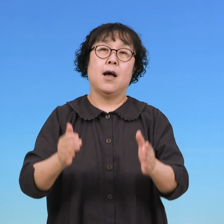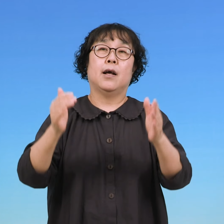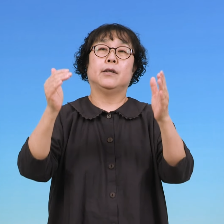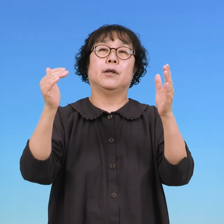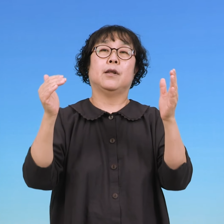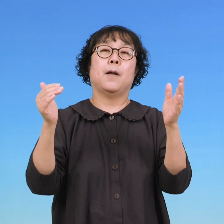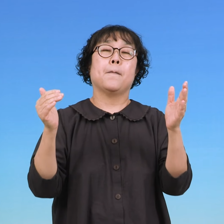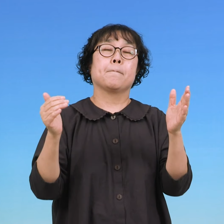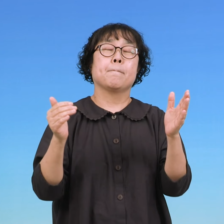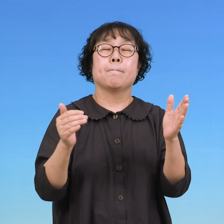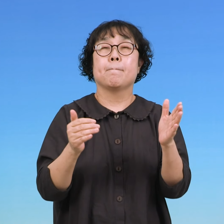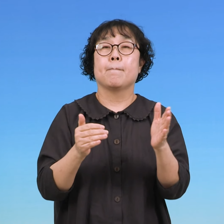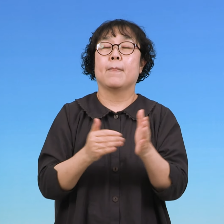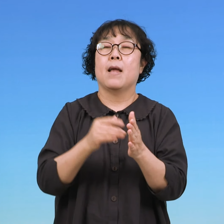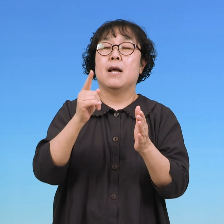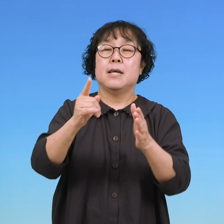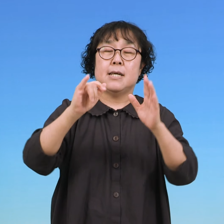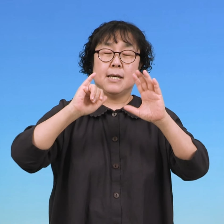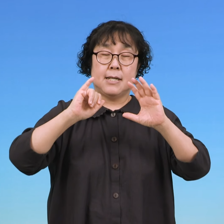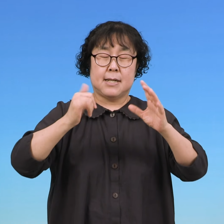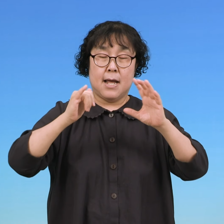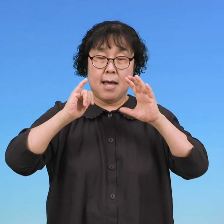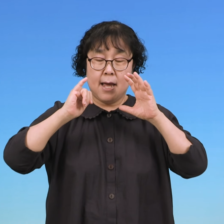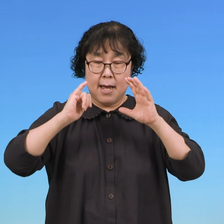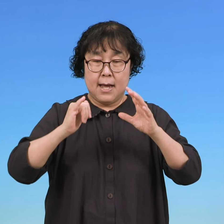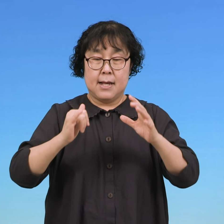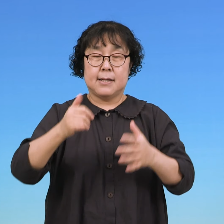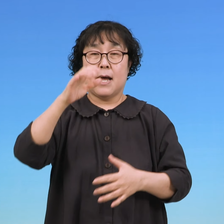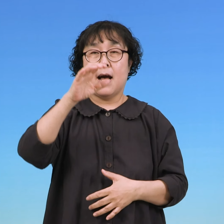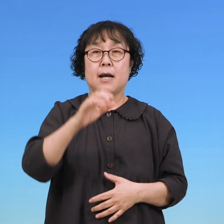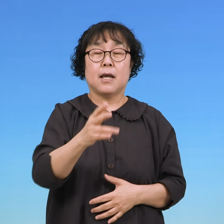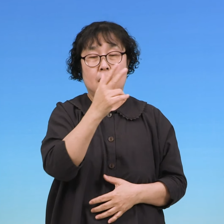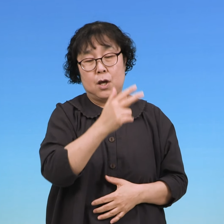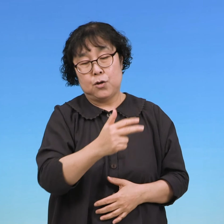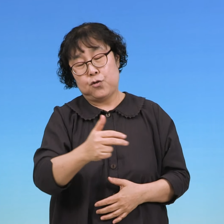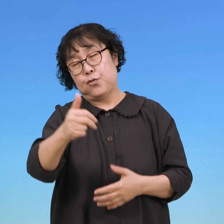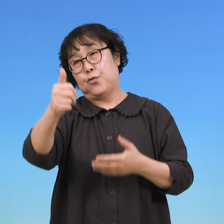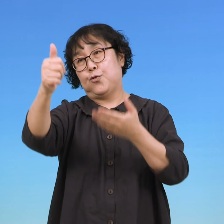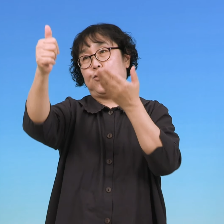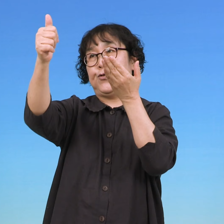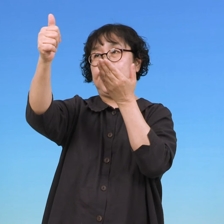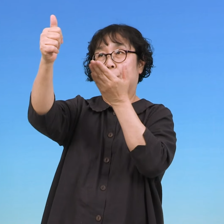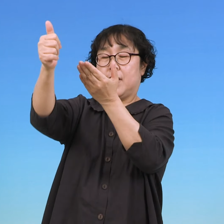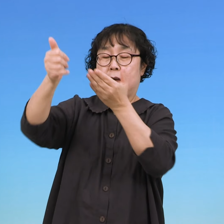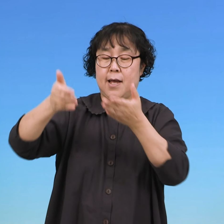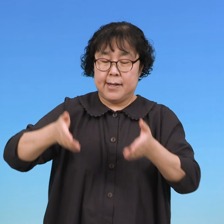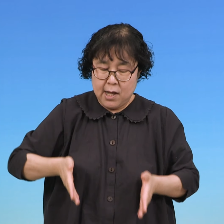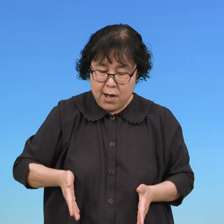구주나셨네. 이 세상에 주께서 탄생할 때에